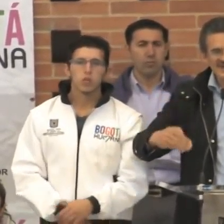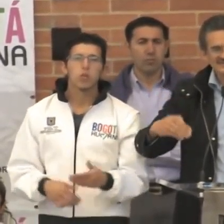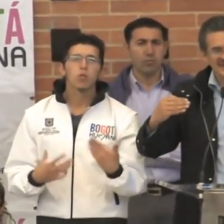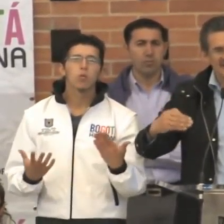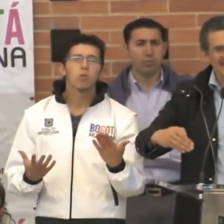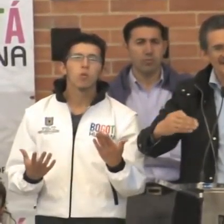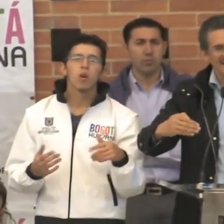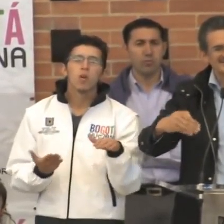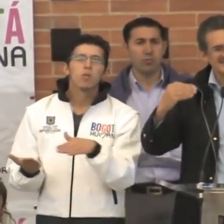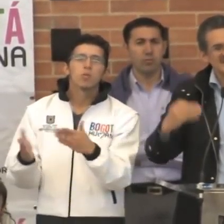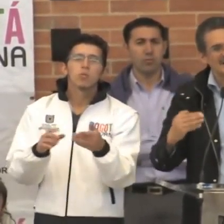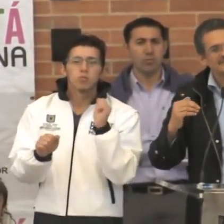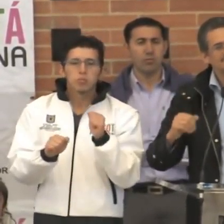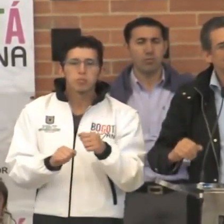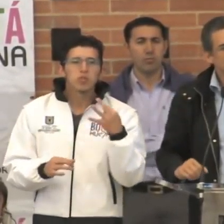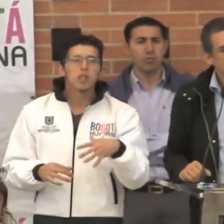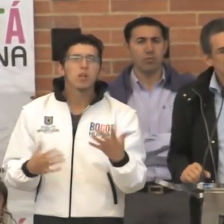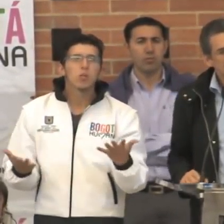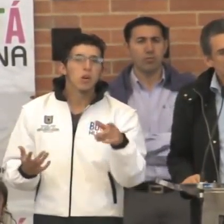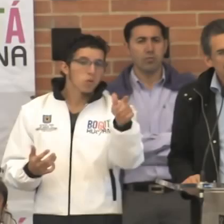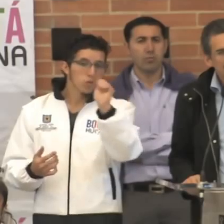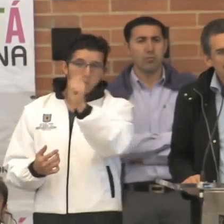las vías que deben arreglarse.